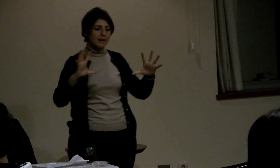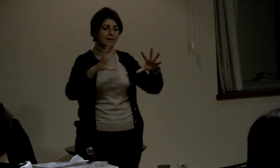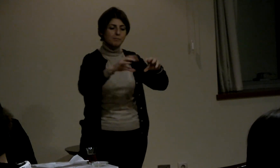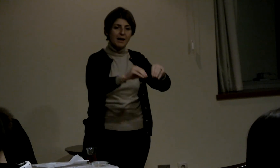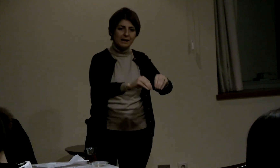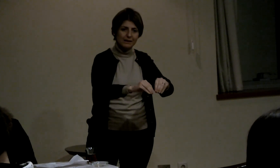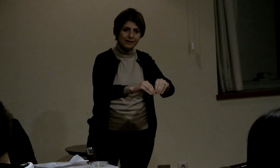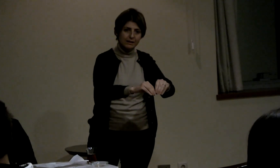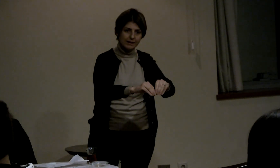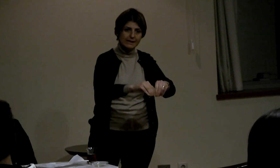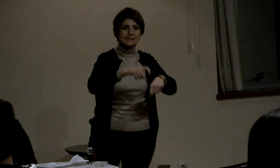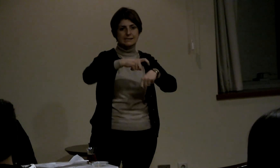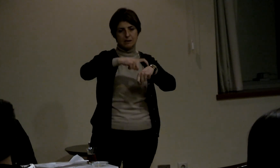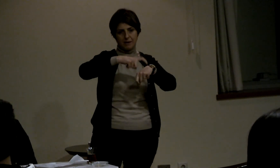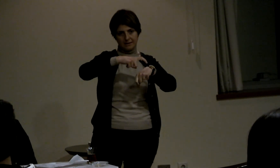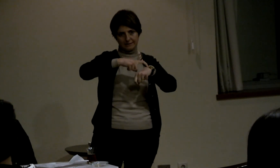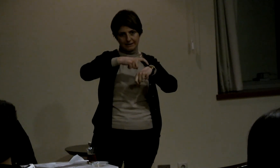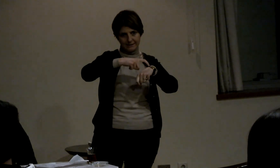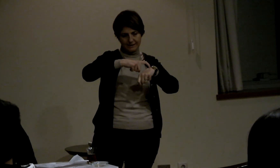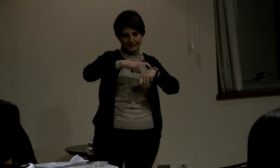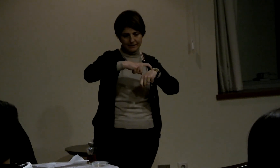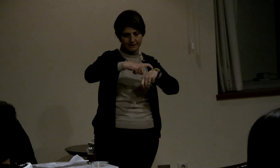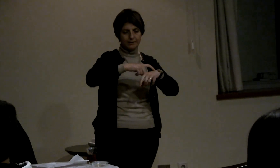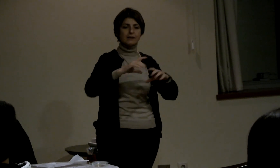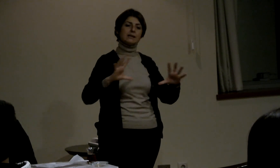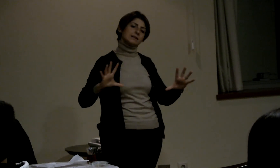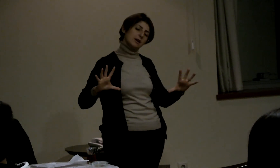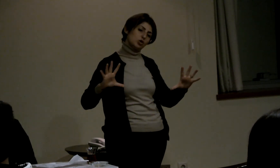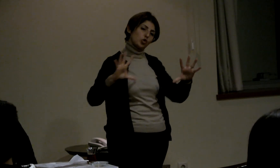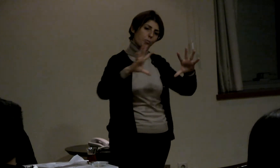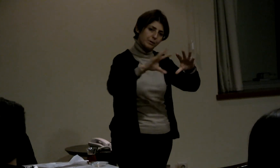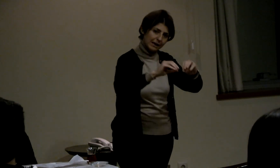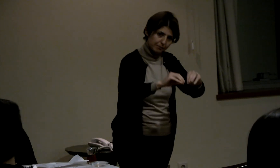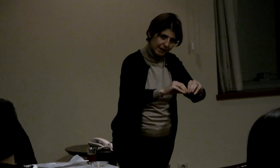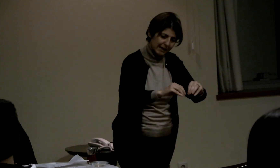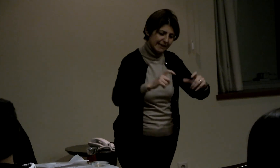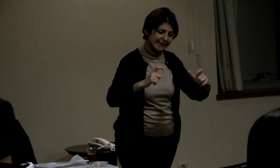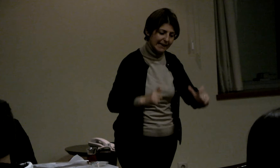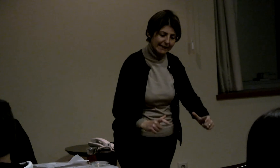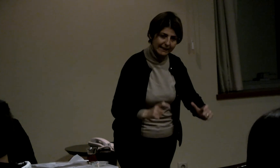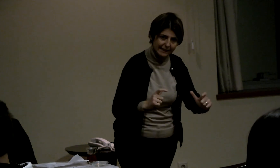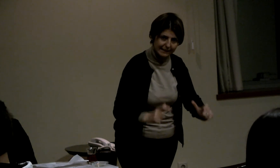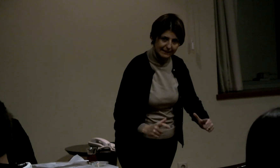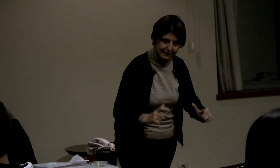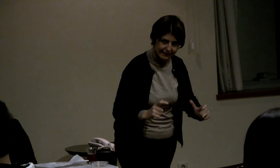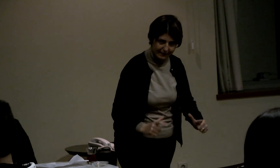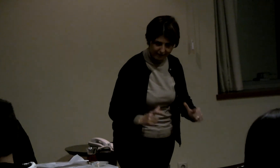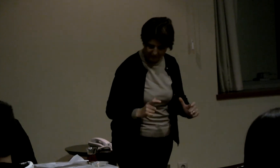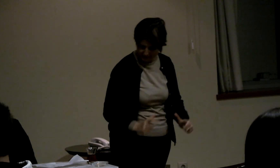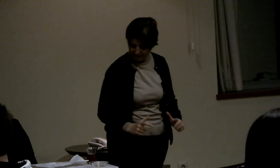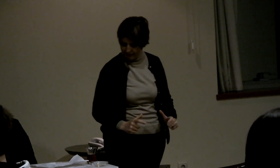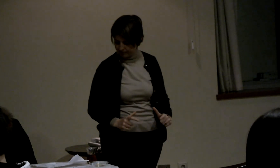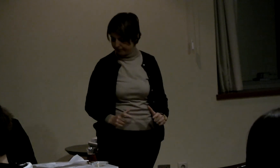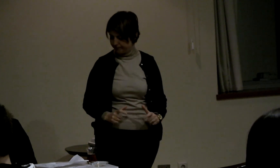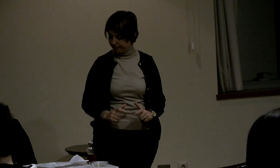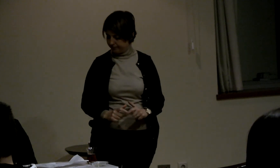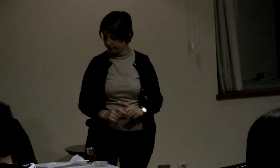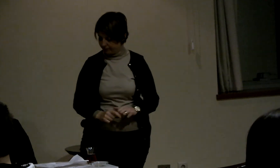toplanma zamanı dedik. Ya da toplanma yeri. Evet.